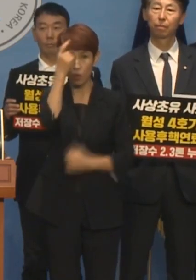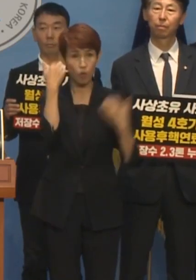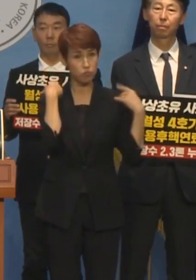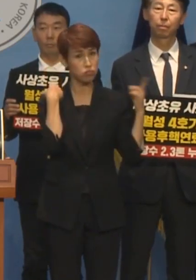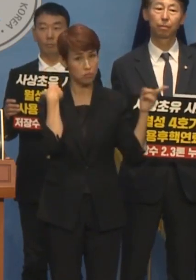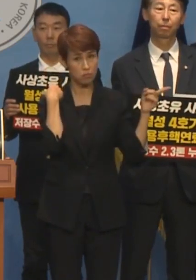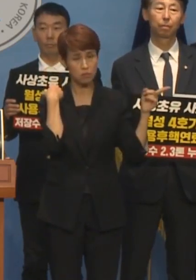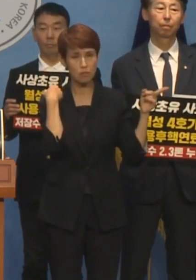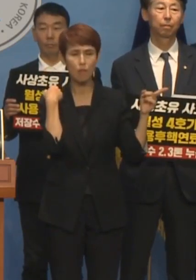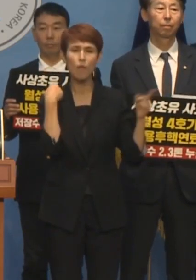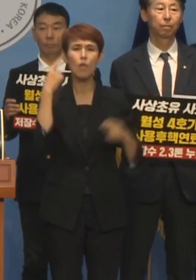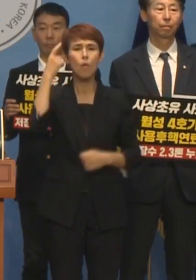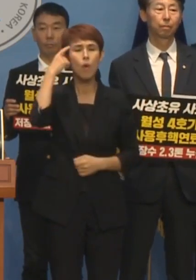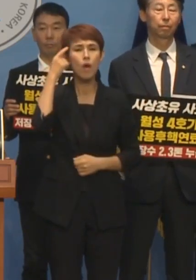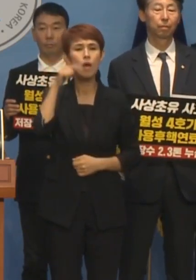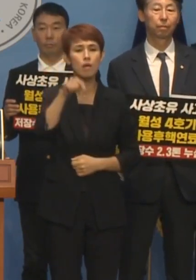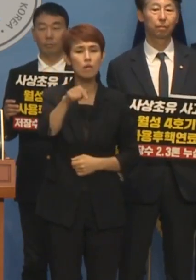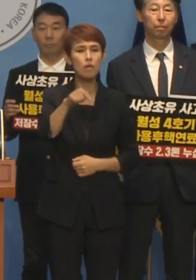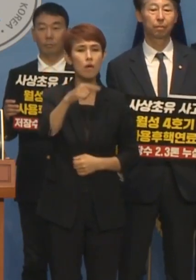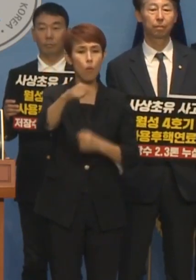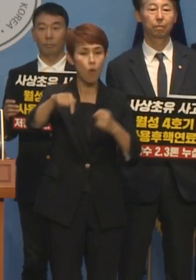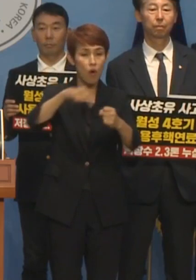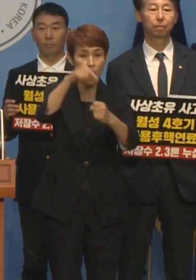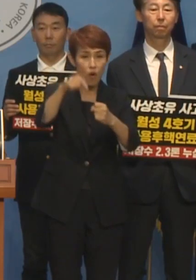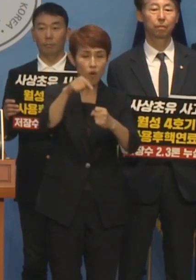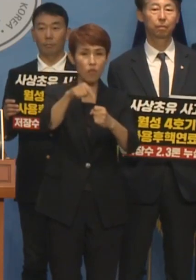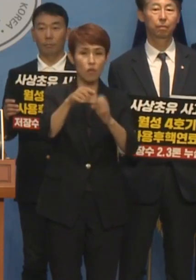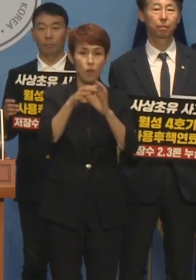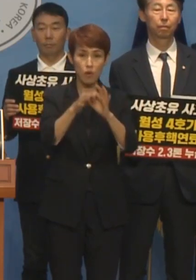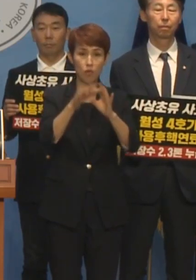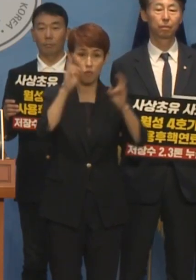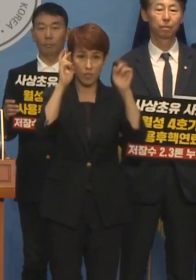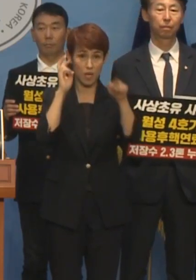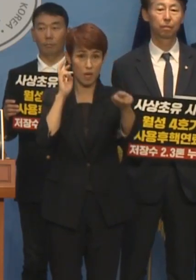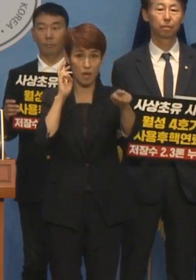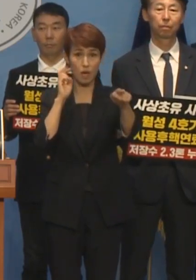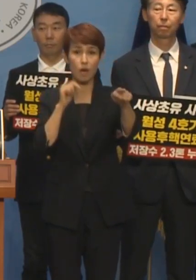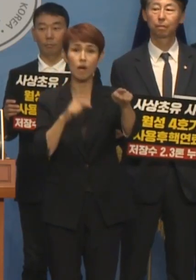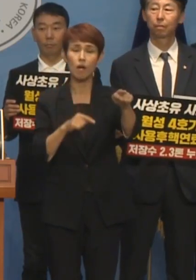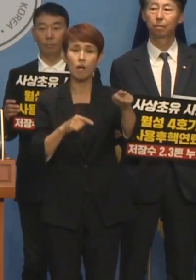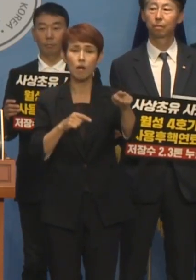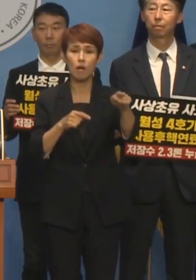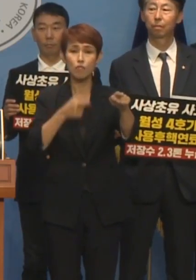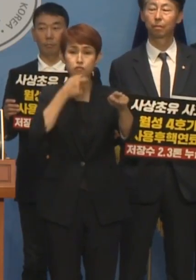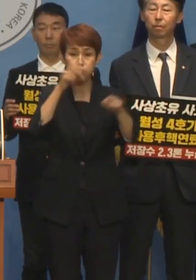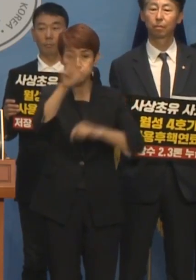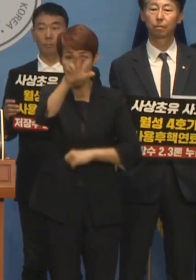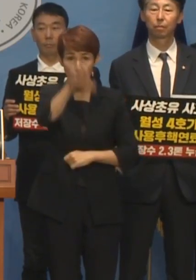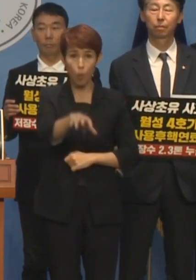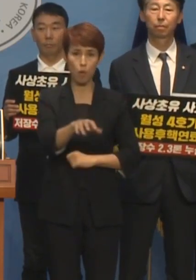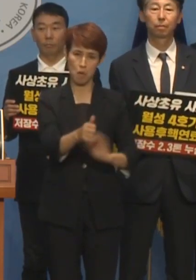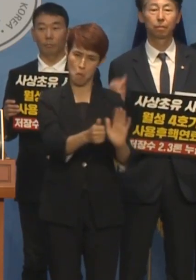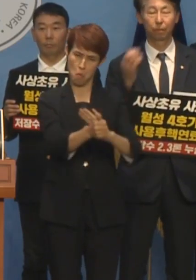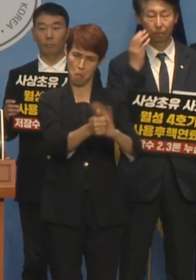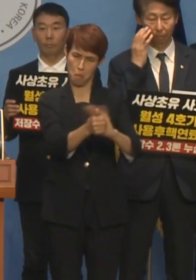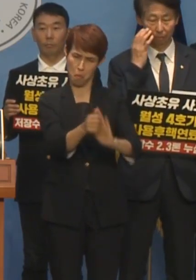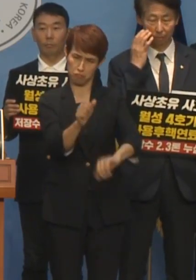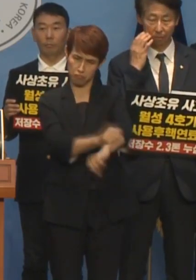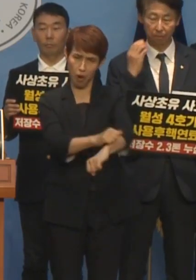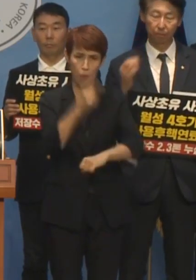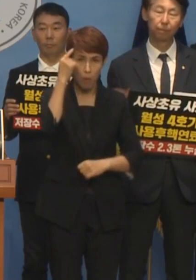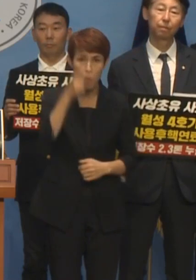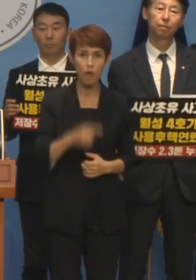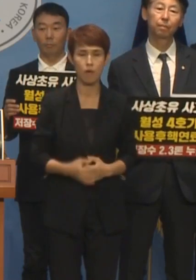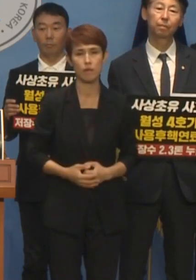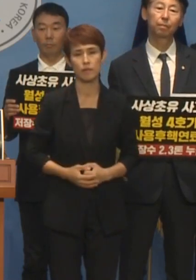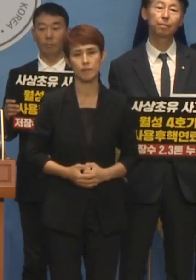정부가 왜 이 원안이나 한수원에는 이렇게 정말로 이렇게 뭐라 그러죠? 배려가 뿜뿜인지 모르겠습니다.